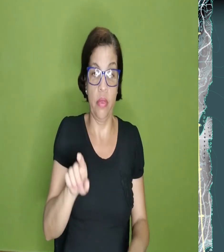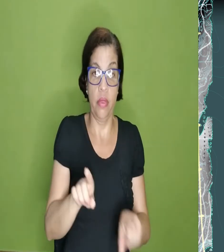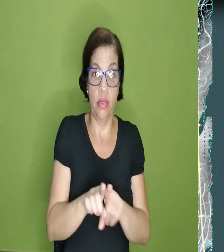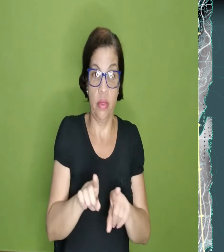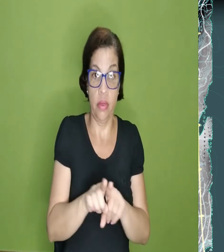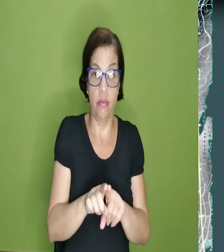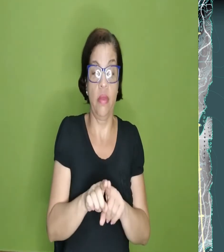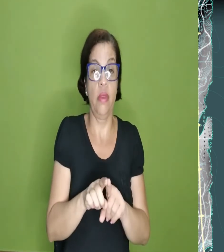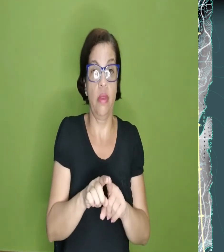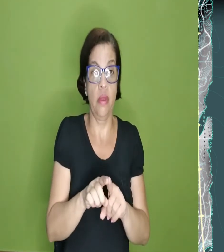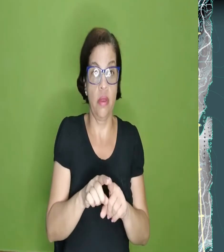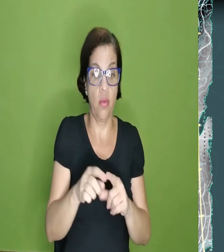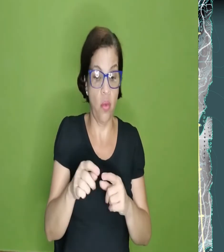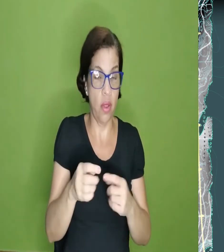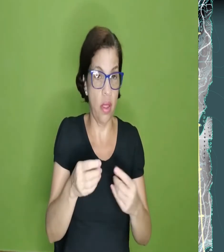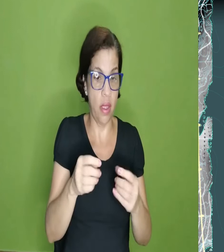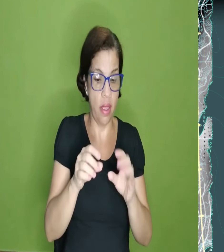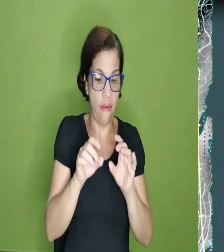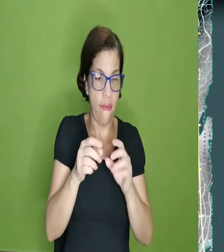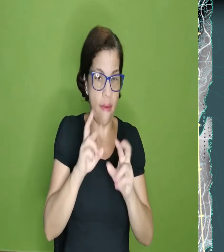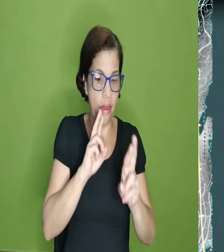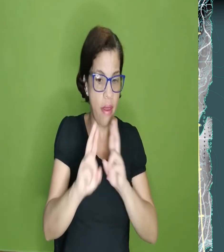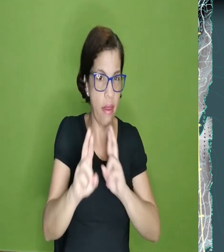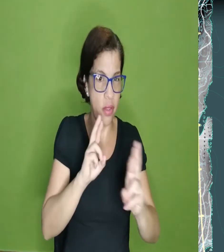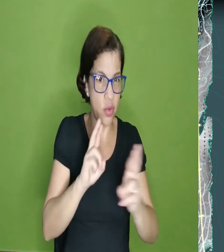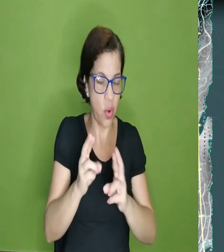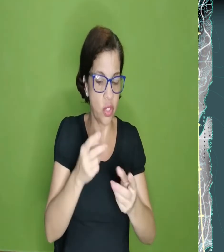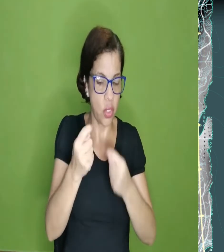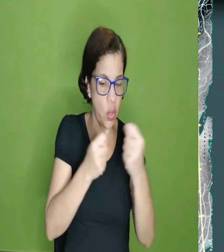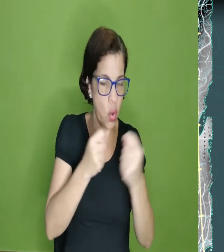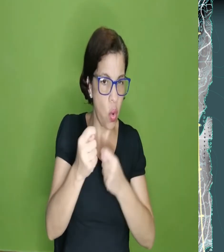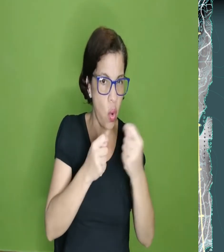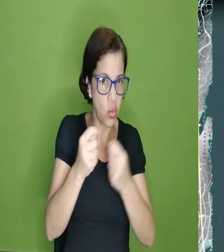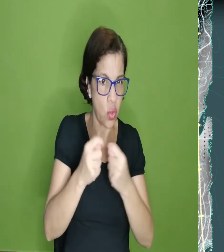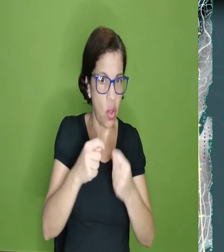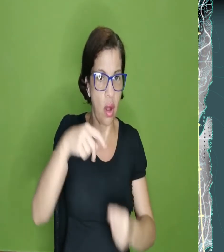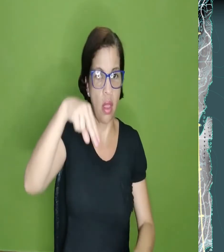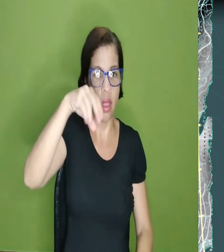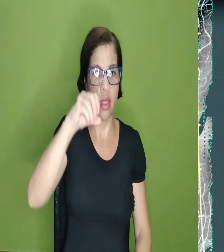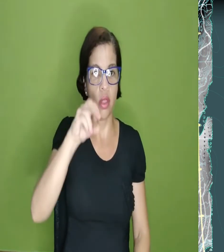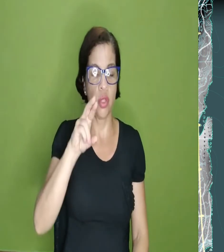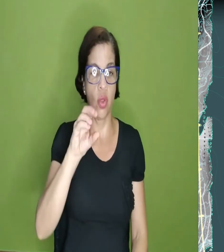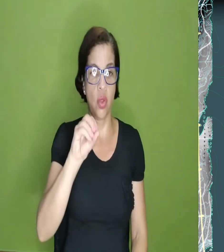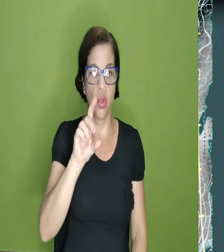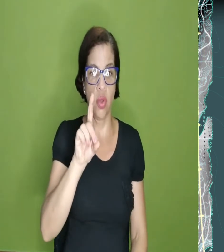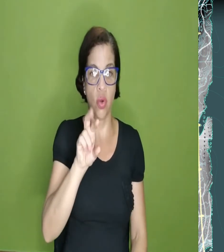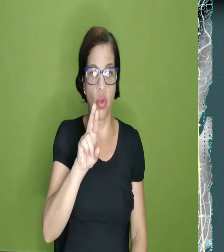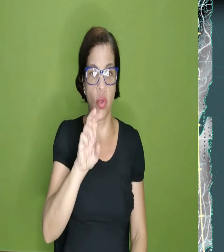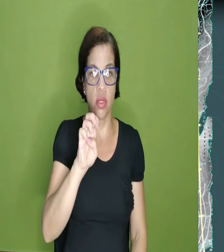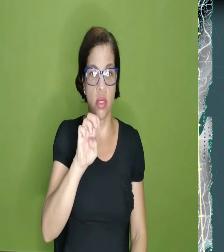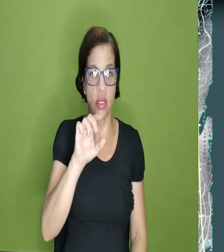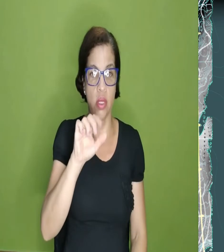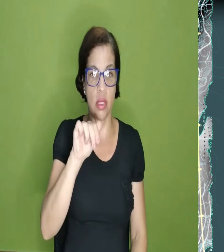catecol-ortometiltransferase são mecanismos de feedback que regulam a quantidade da noradrenalina na